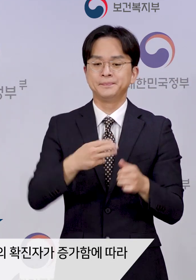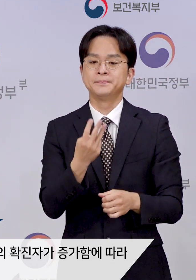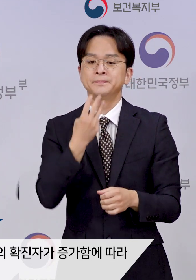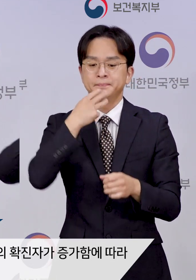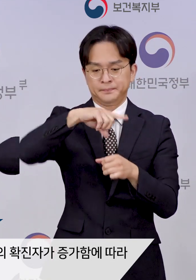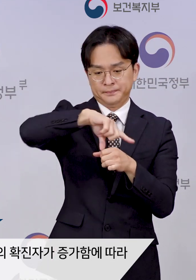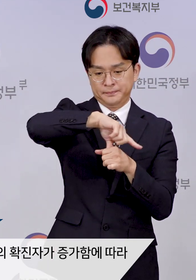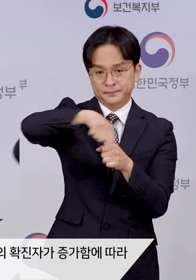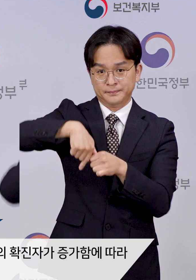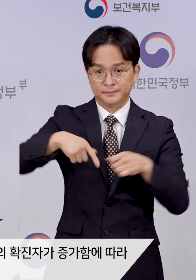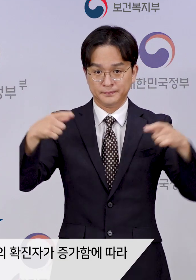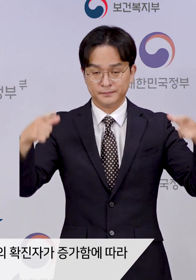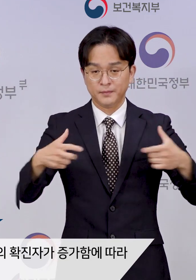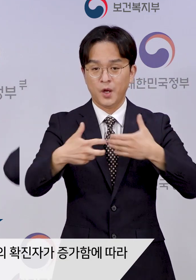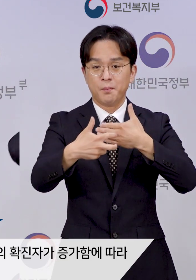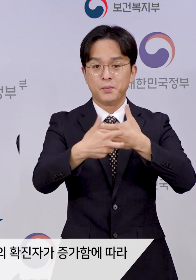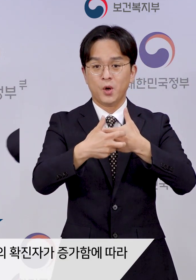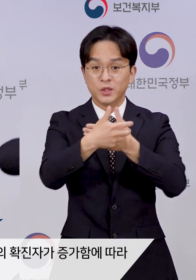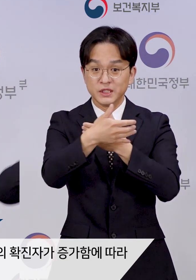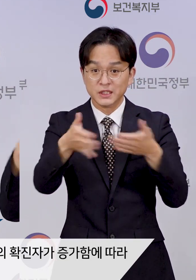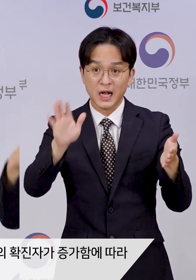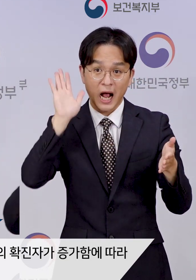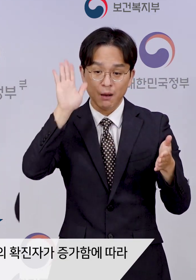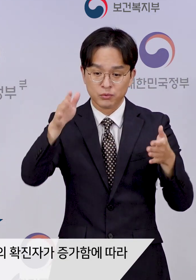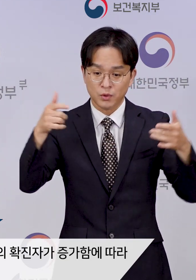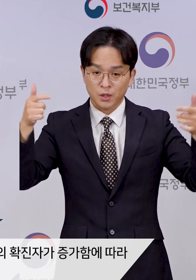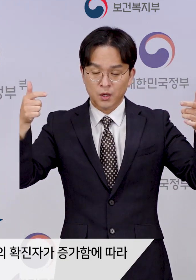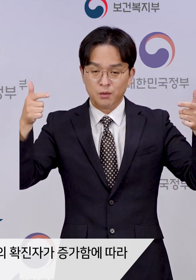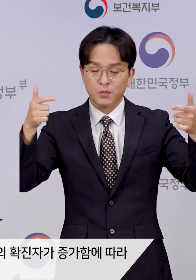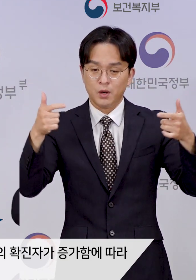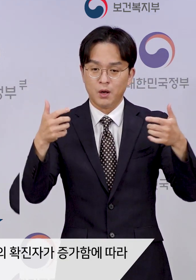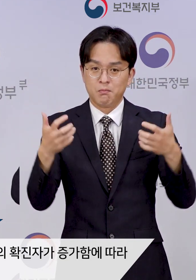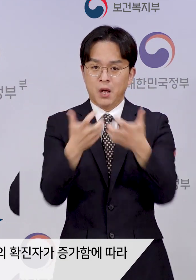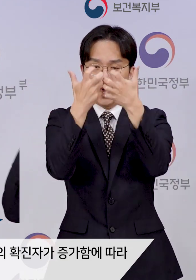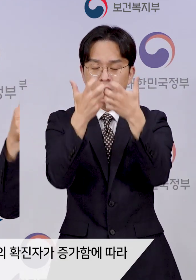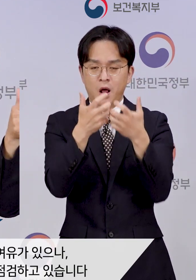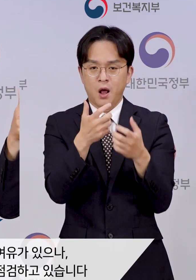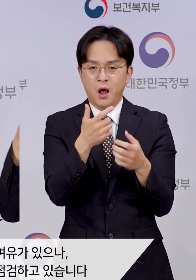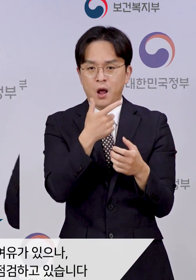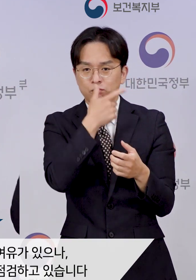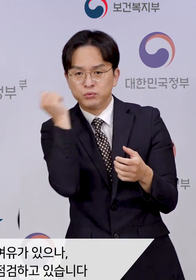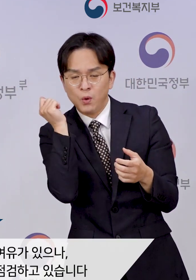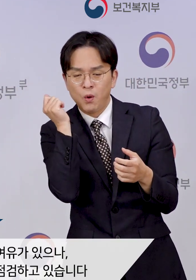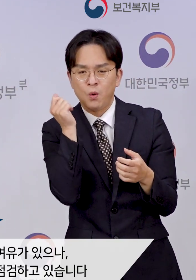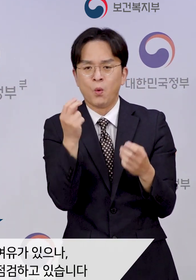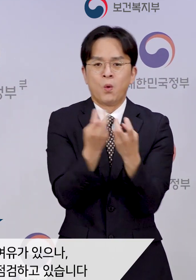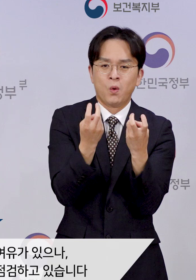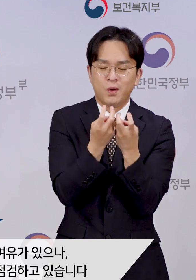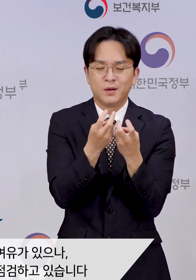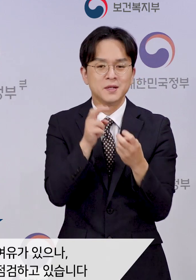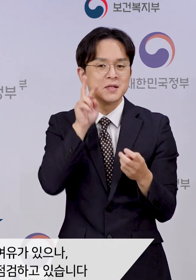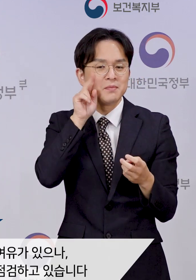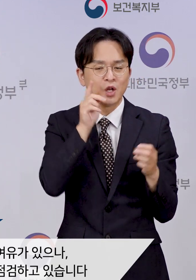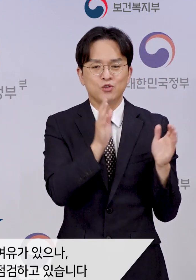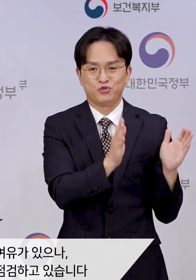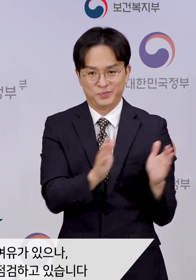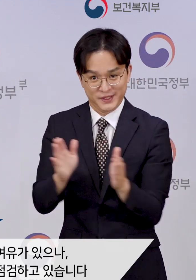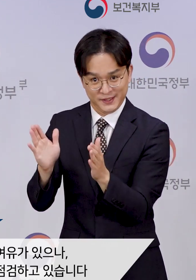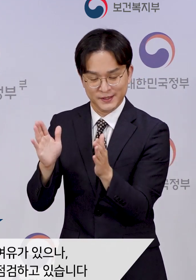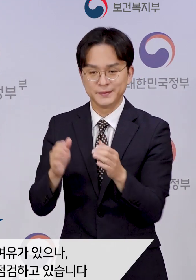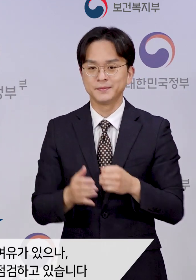증가함에 따라 수도권 뱅상 공동대응체계를 가동하고 있습니다. 현재 수도권의 감염병